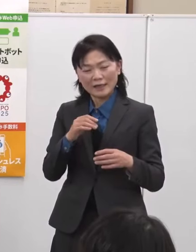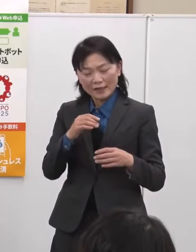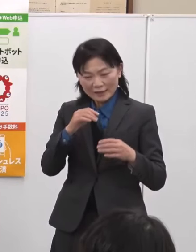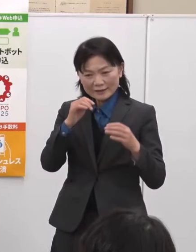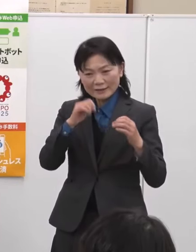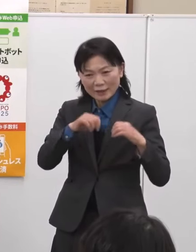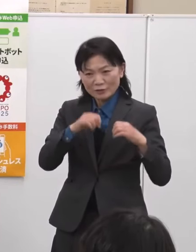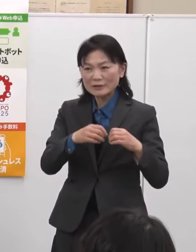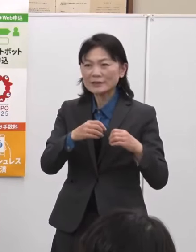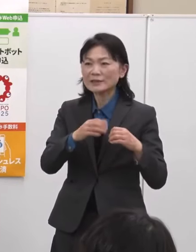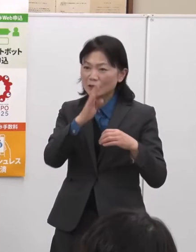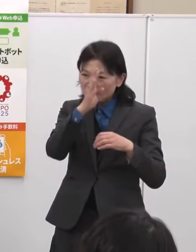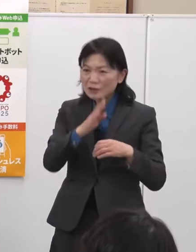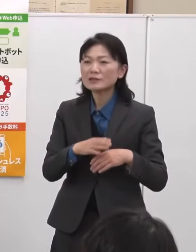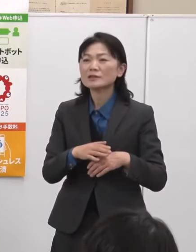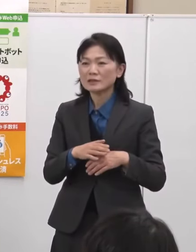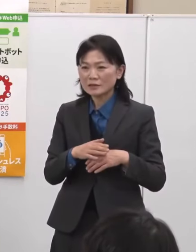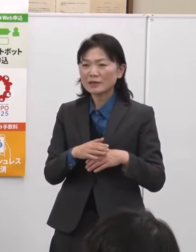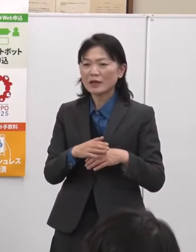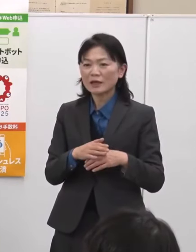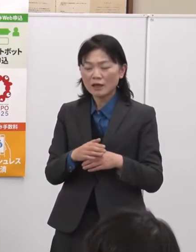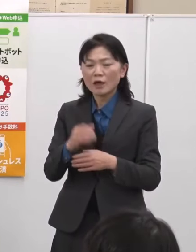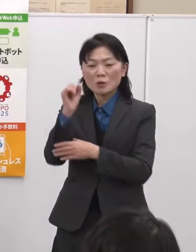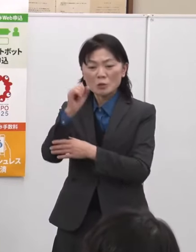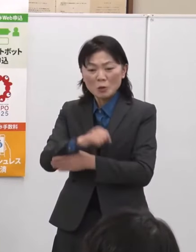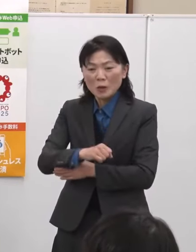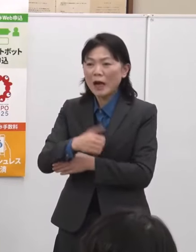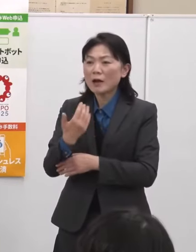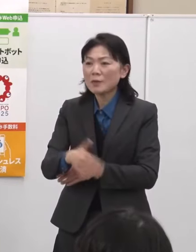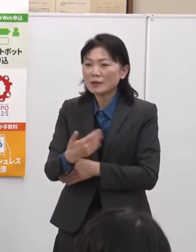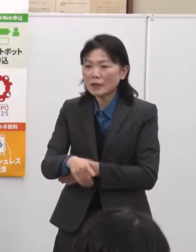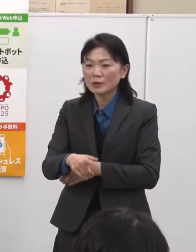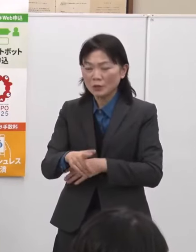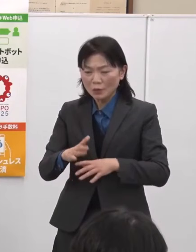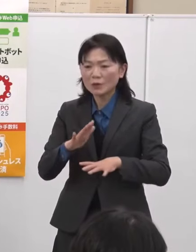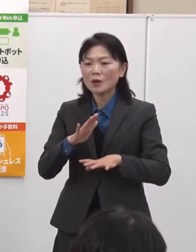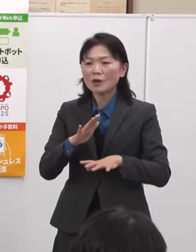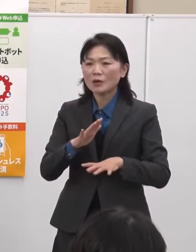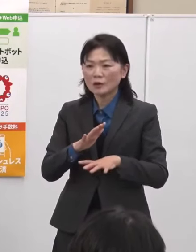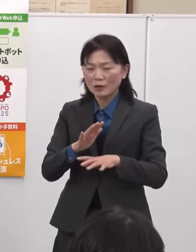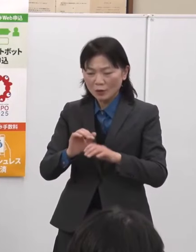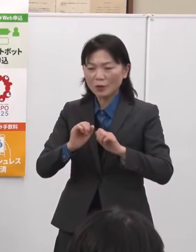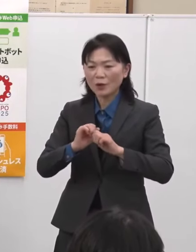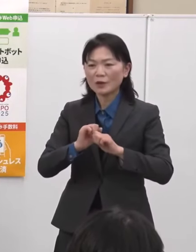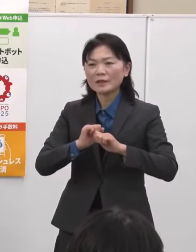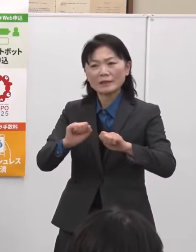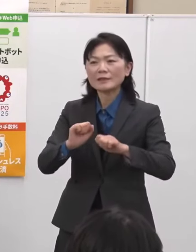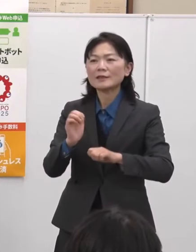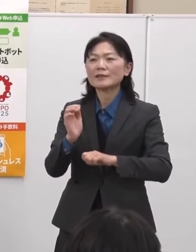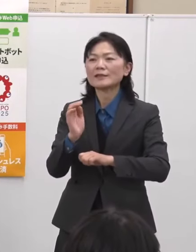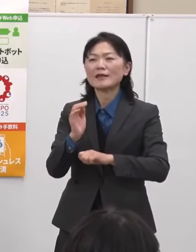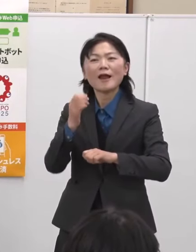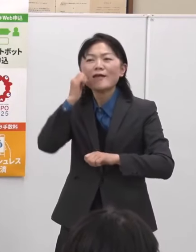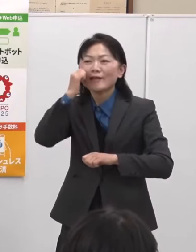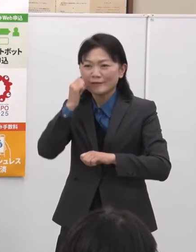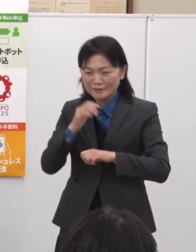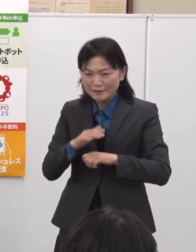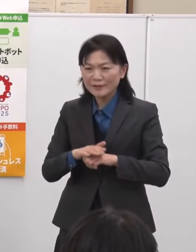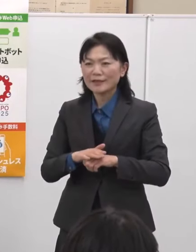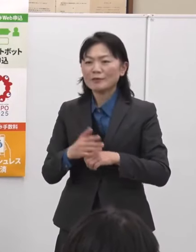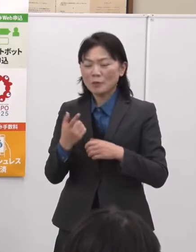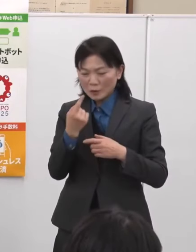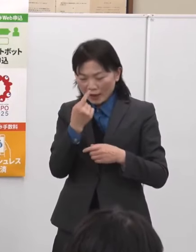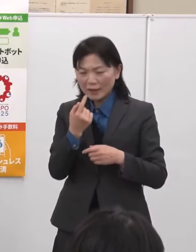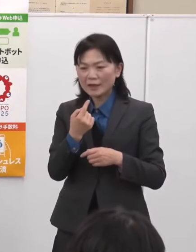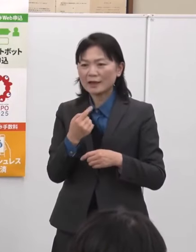てないところに工事って着手はできませんので、僕が言いたいのはきっちり手続きはのっとって進めてますので、詳細の点で